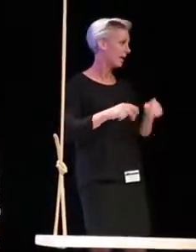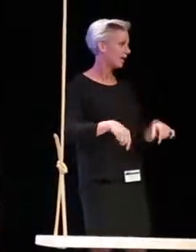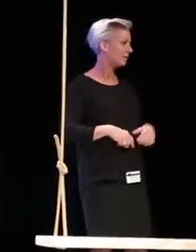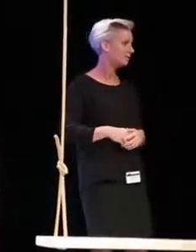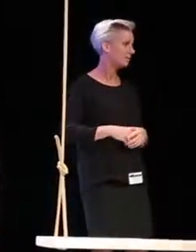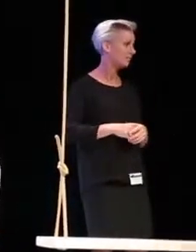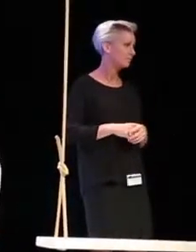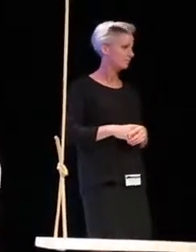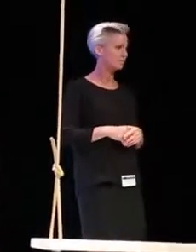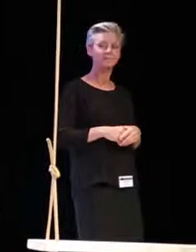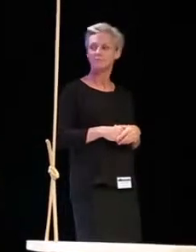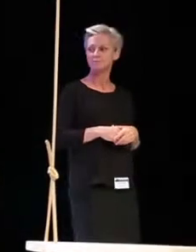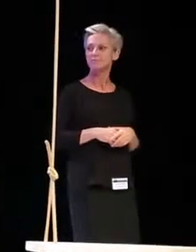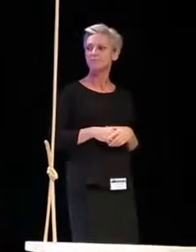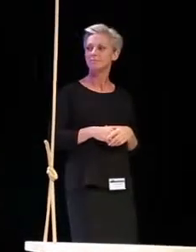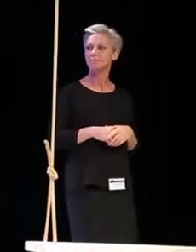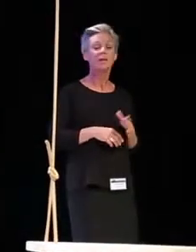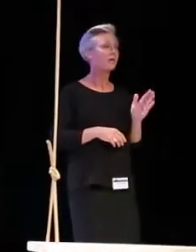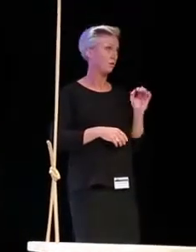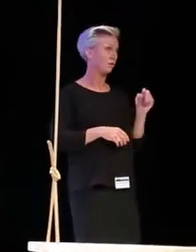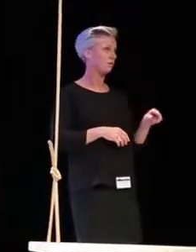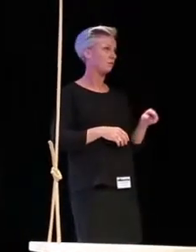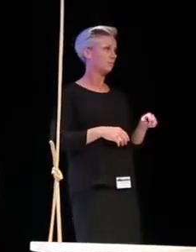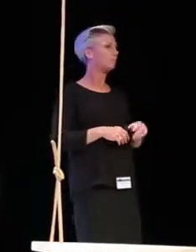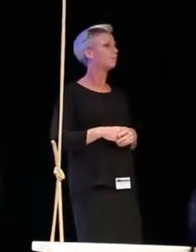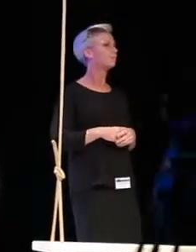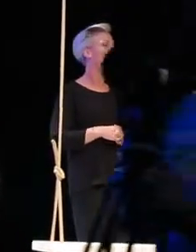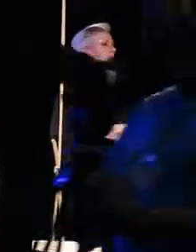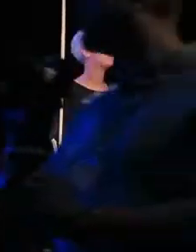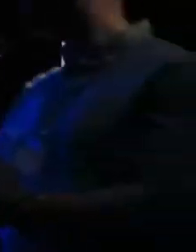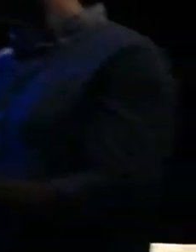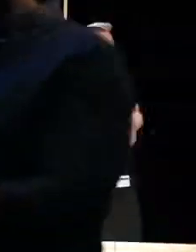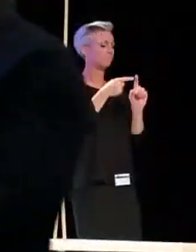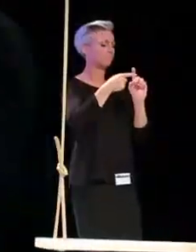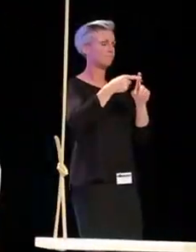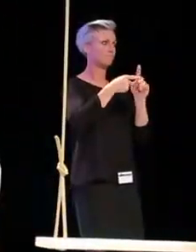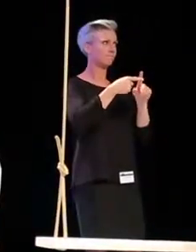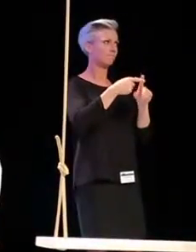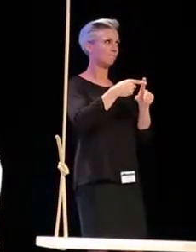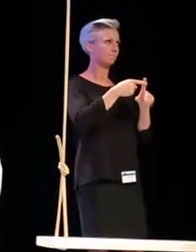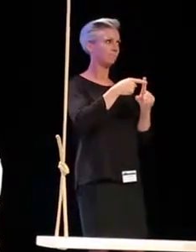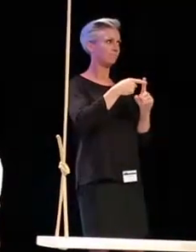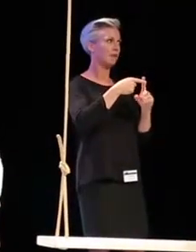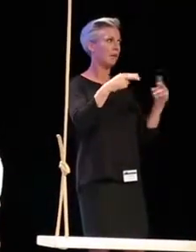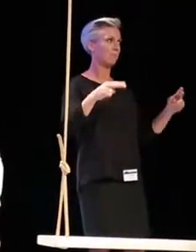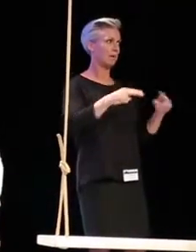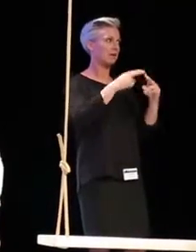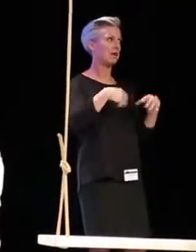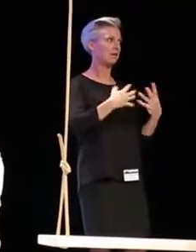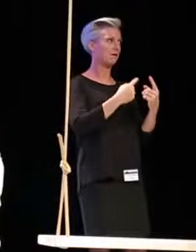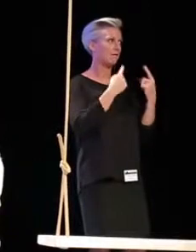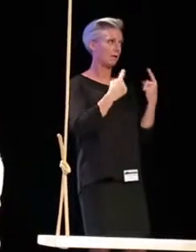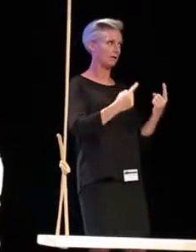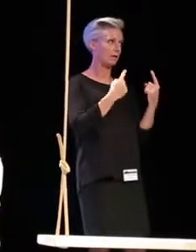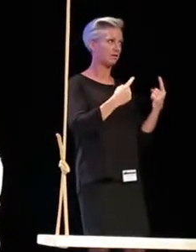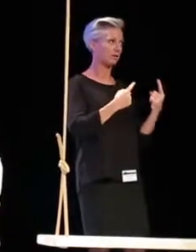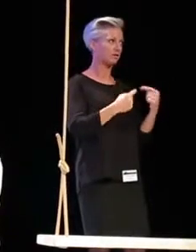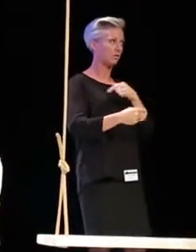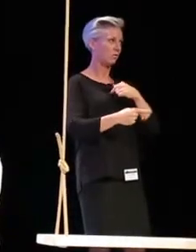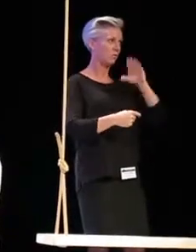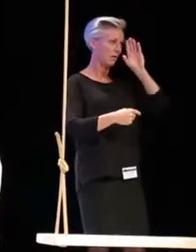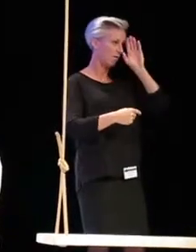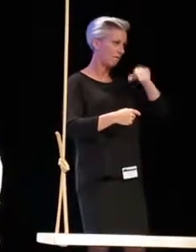Alla tycker lika här. Nej, men alltså, det första är att det är fantastiskt, och det vet vi redan att vi kommer lyckas med, att vi bryter